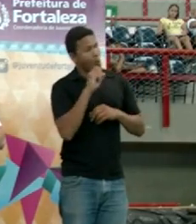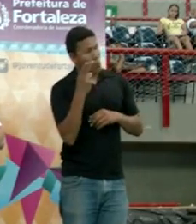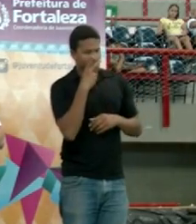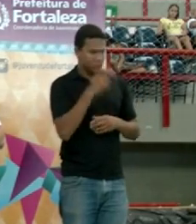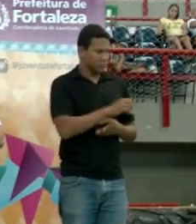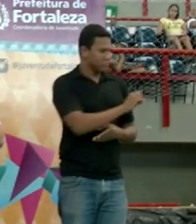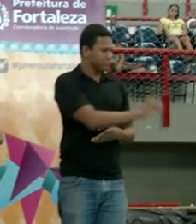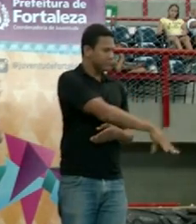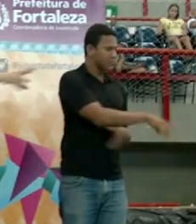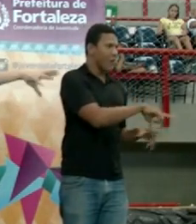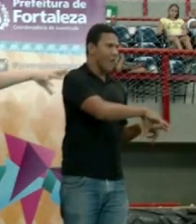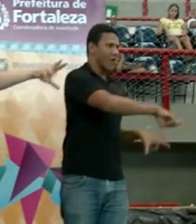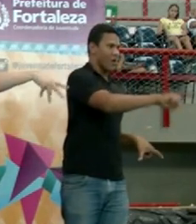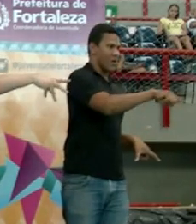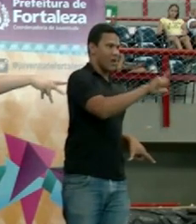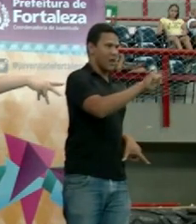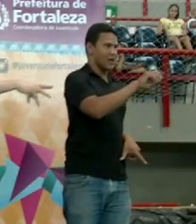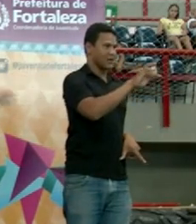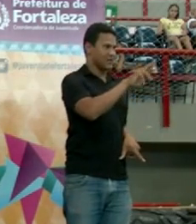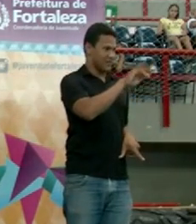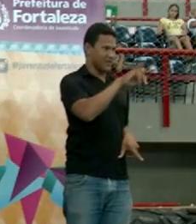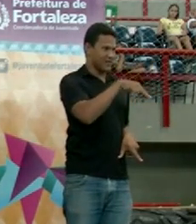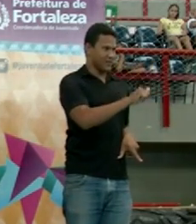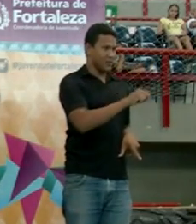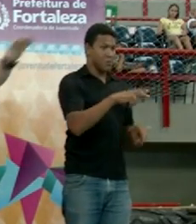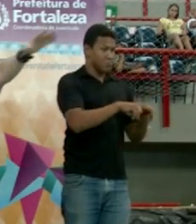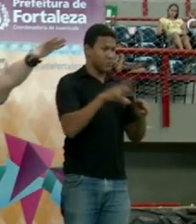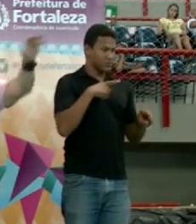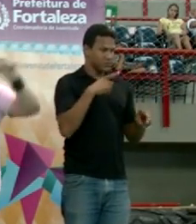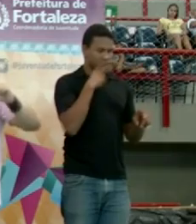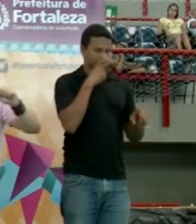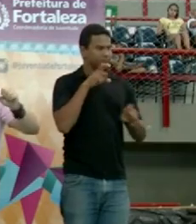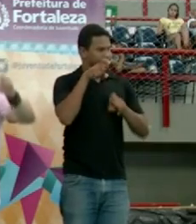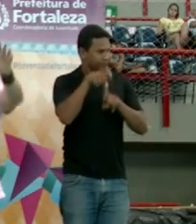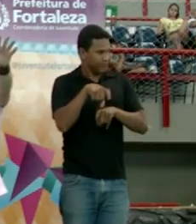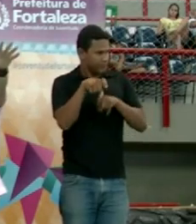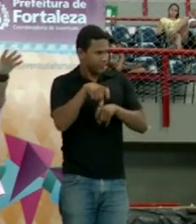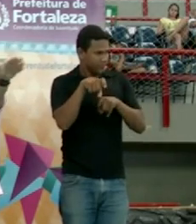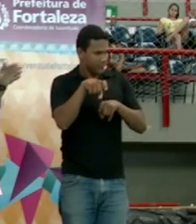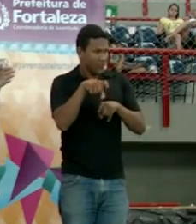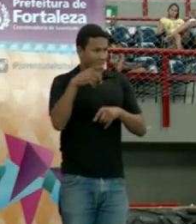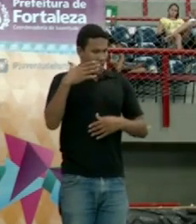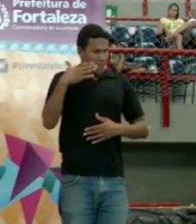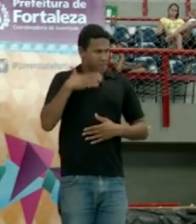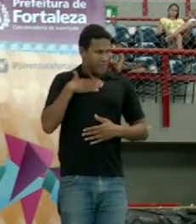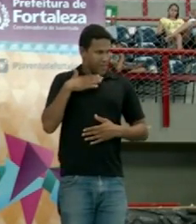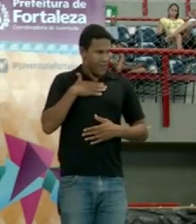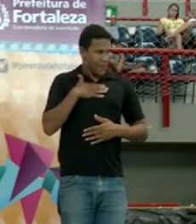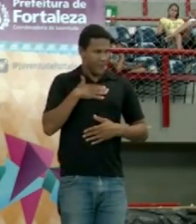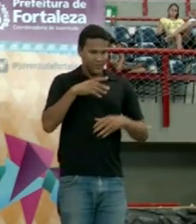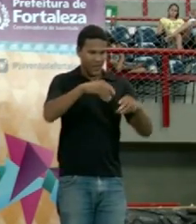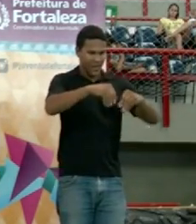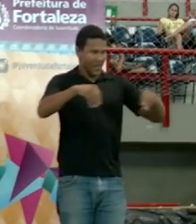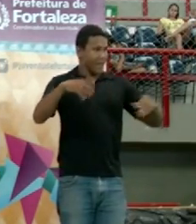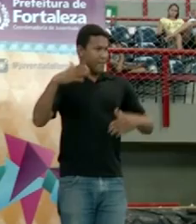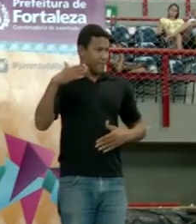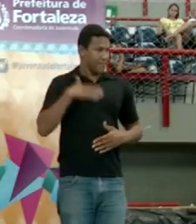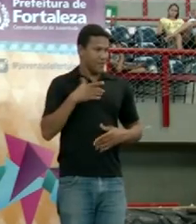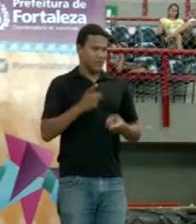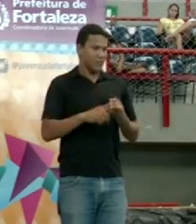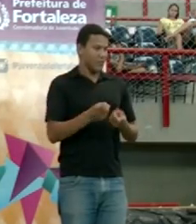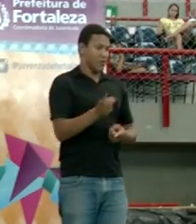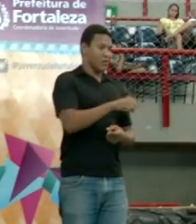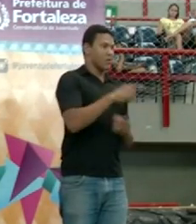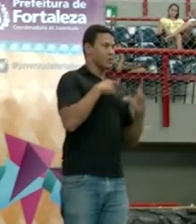invadir o castelo. Então eu tenho a área agrícola aqui no Manso do Senhor e o castelo. Aí desse lado de cá, que é a maioria,